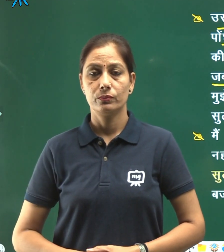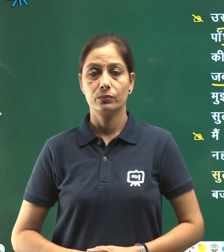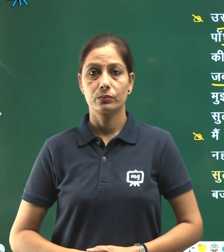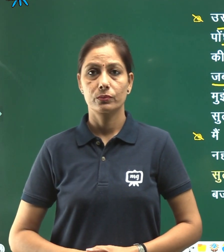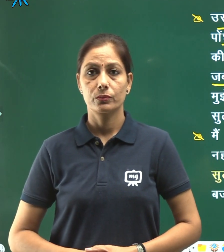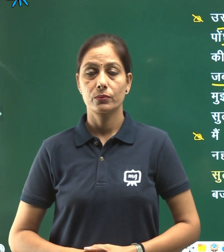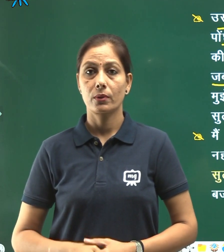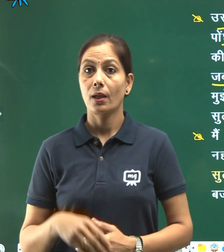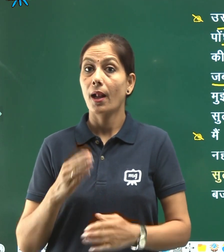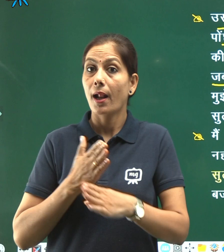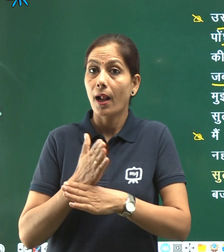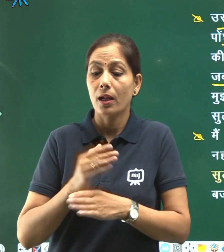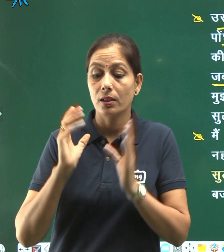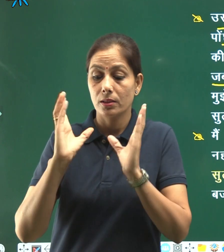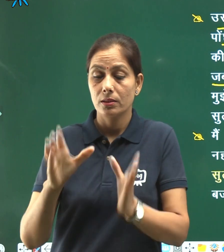चिता पर